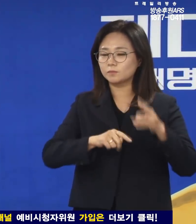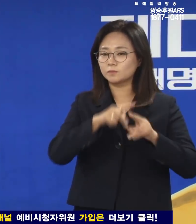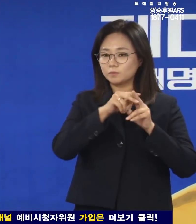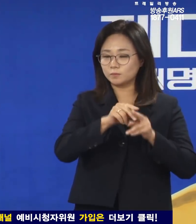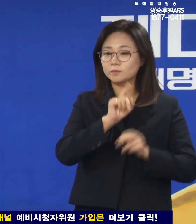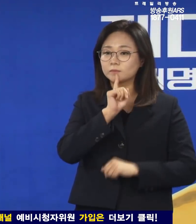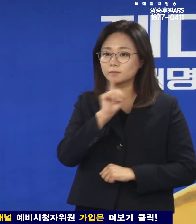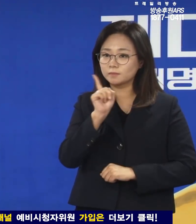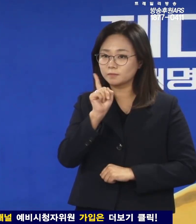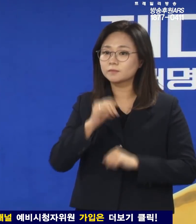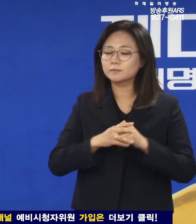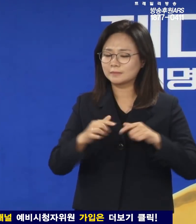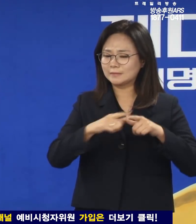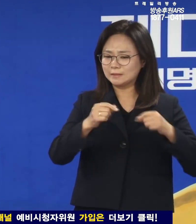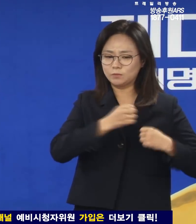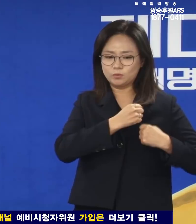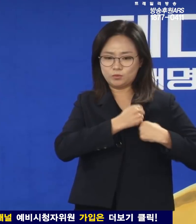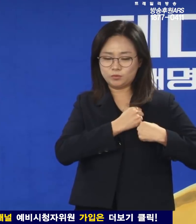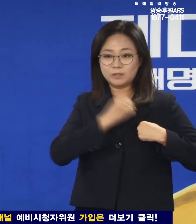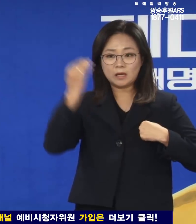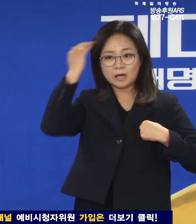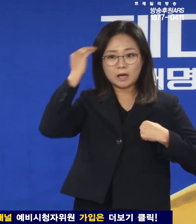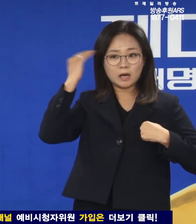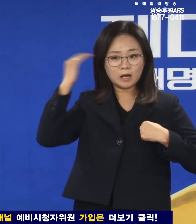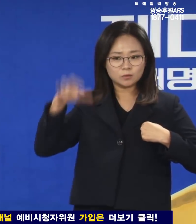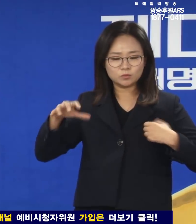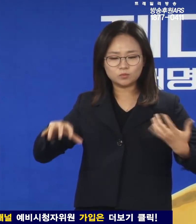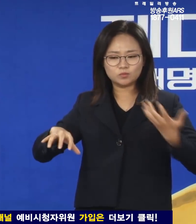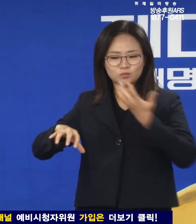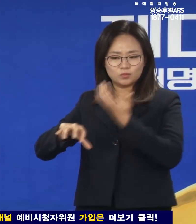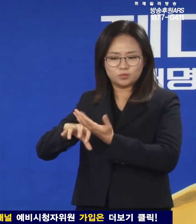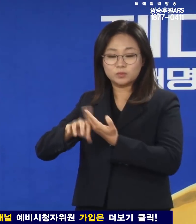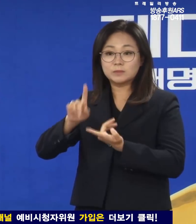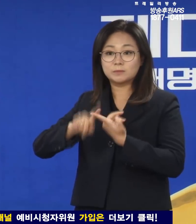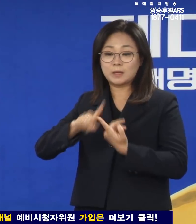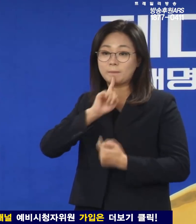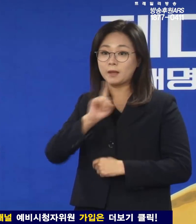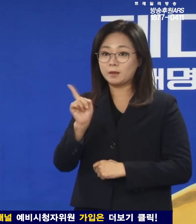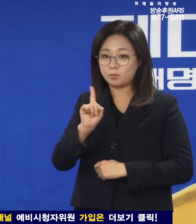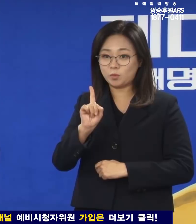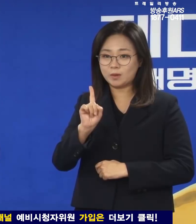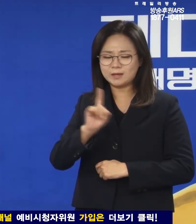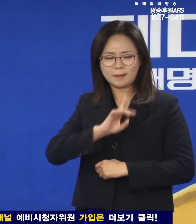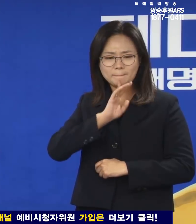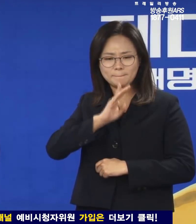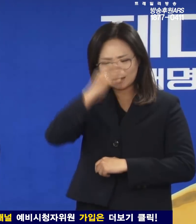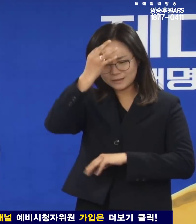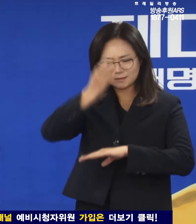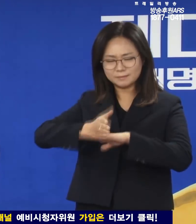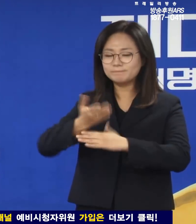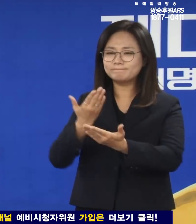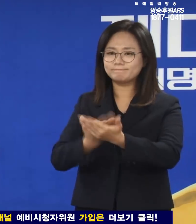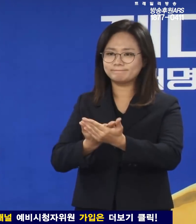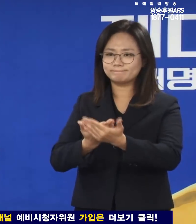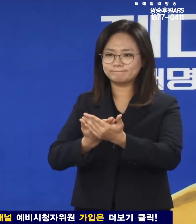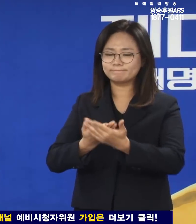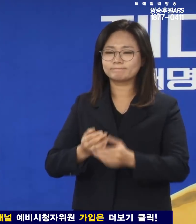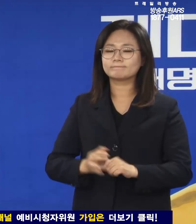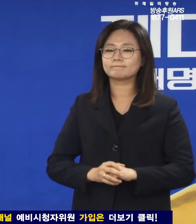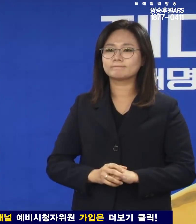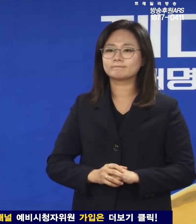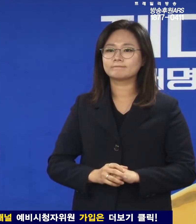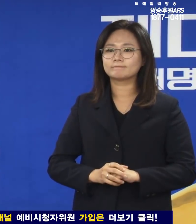윤석열 후보는 일본 자위대 한반도 진주 허용 망언에 대해 진심어린 사과를